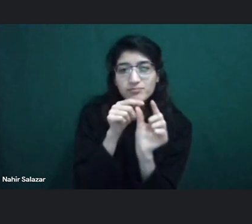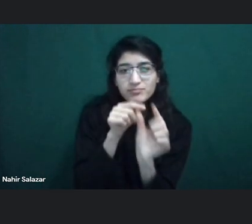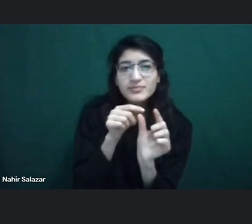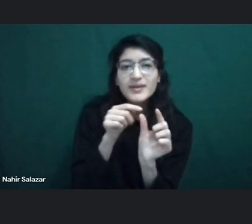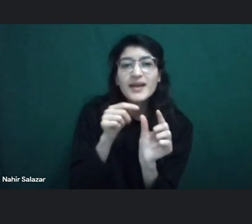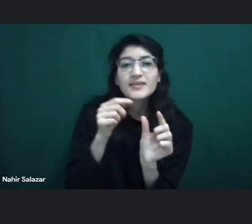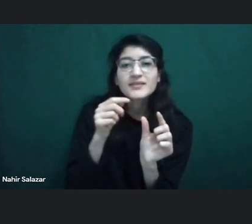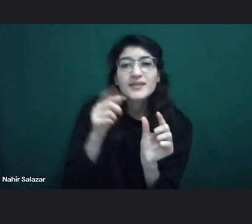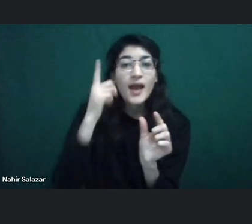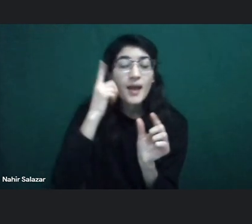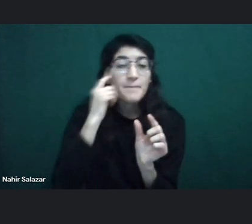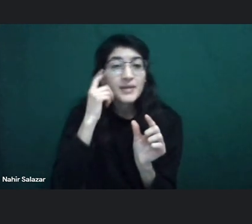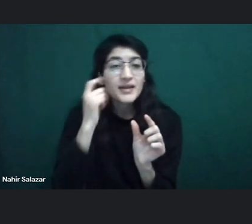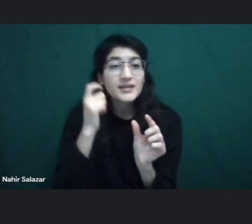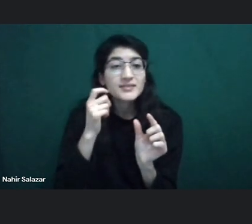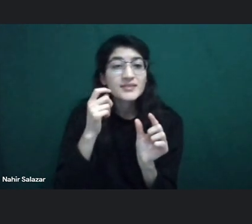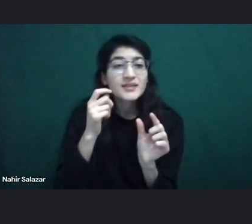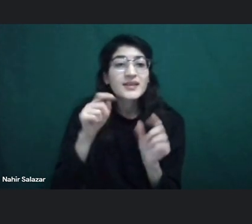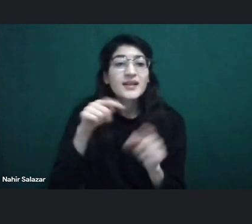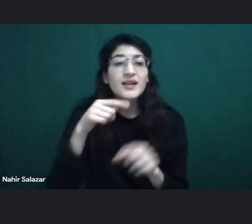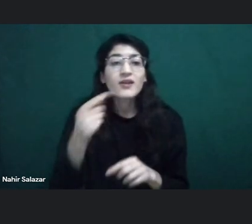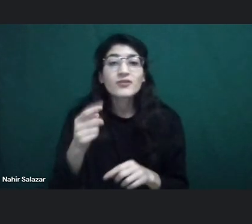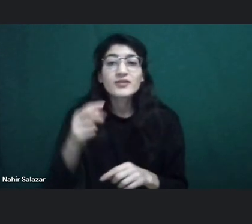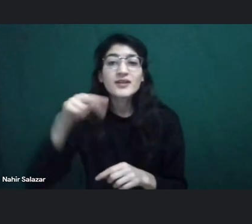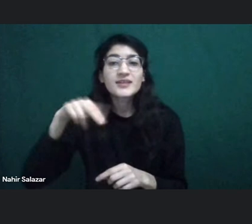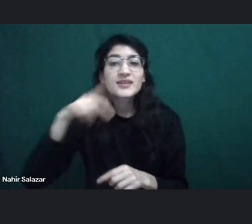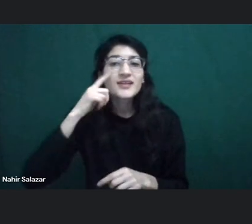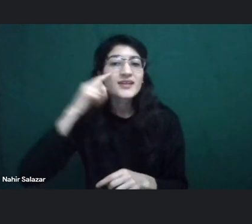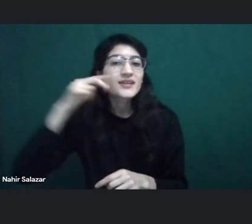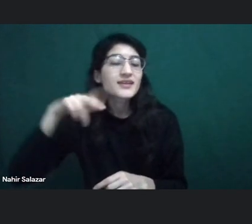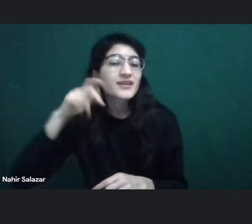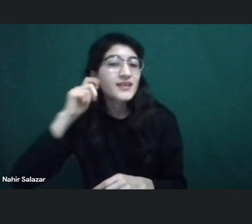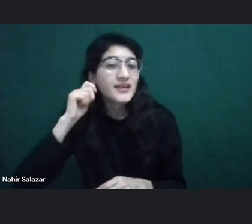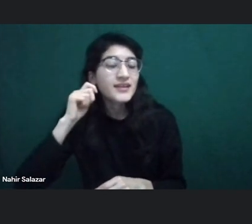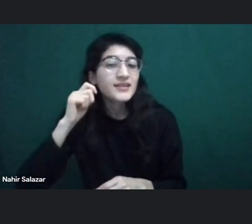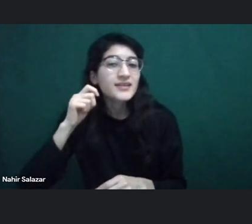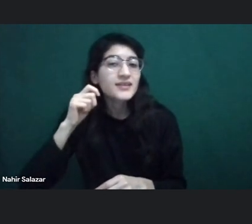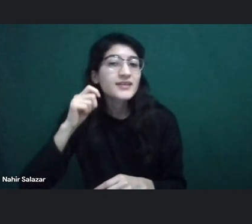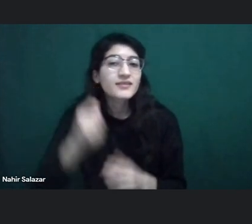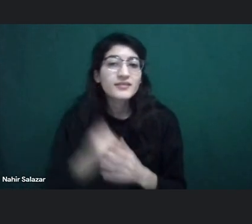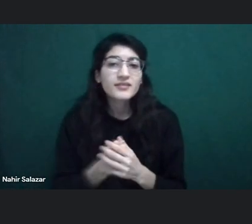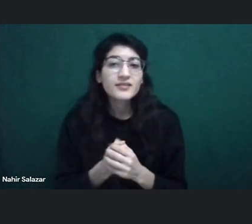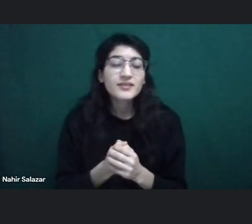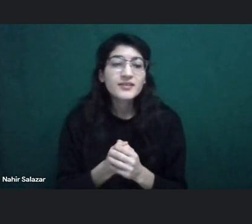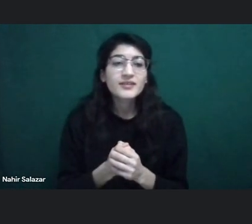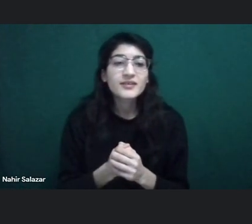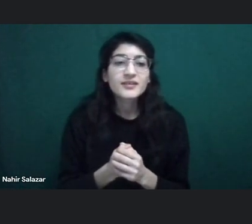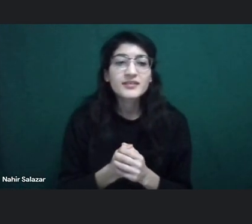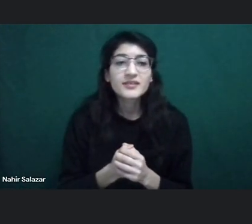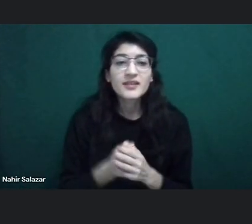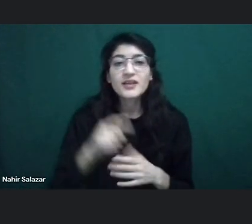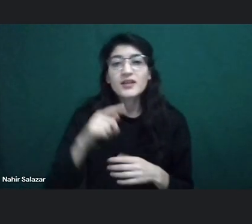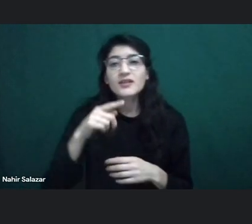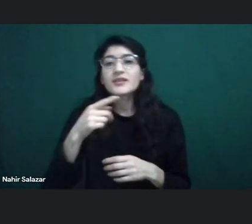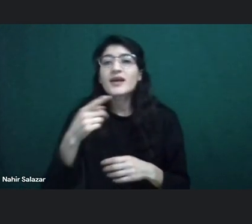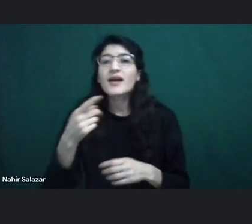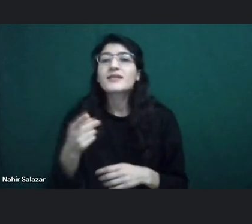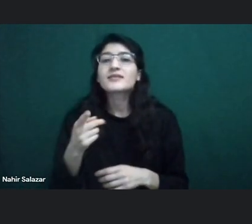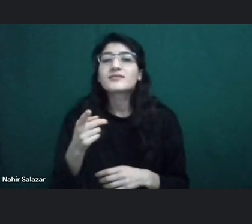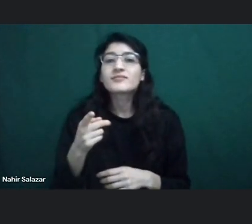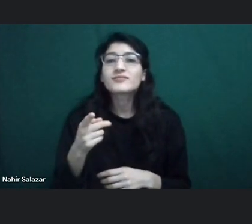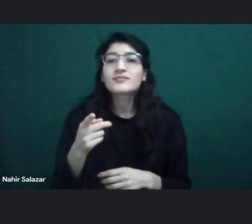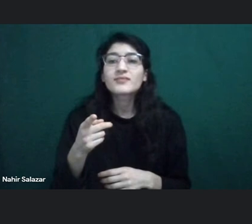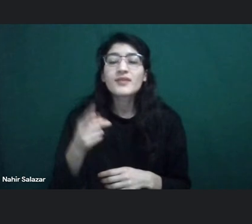medio, me está separando dos sustantivos. O sea, algo en algo. Entonces sería capacitación